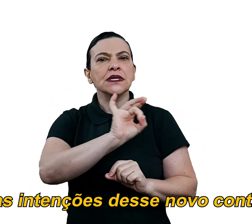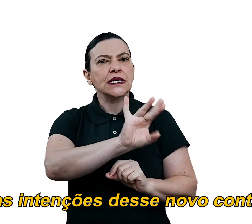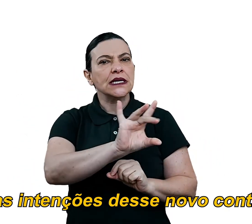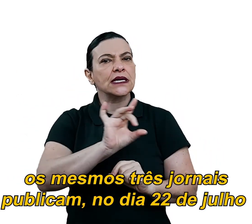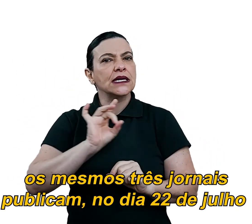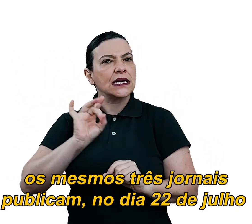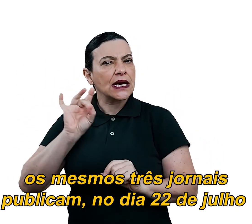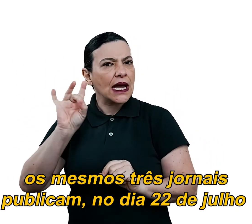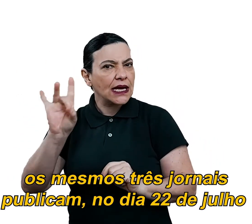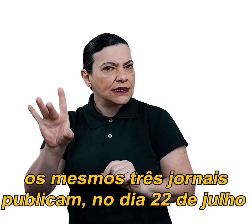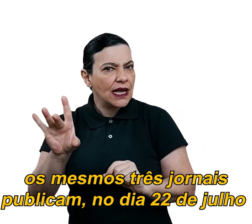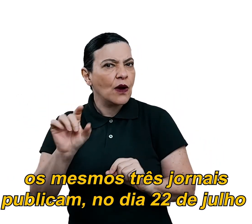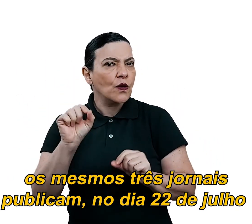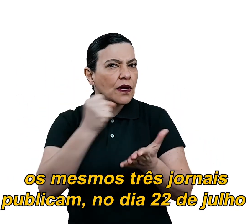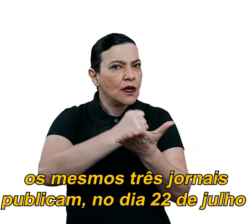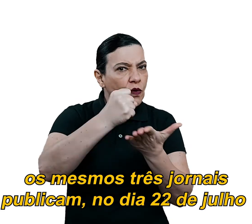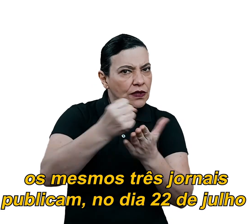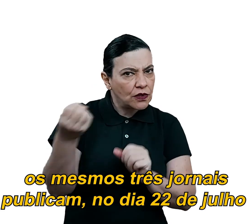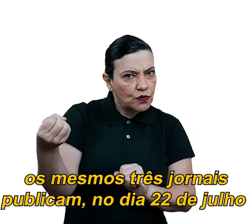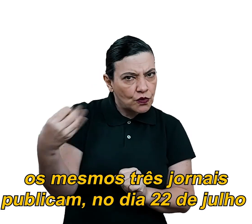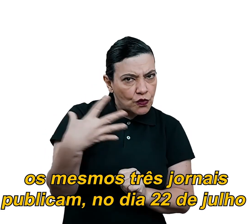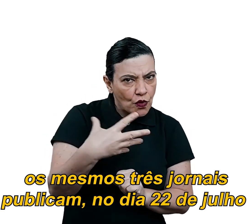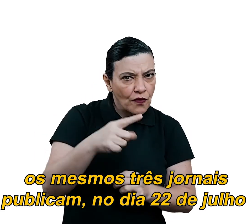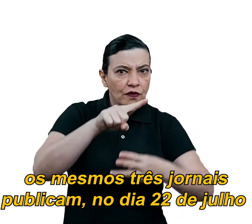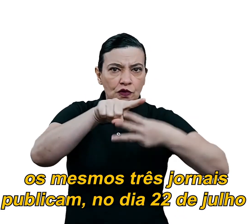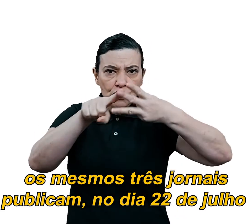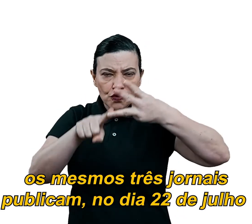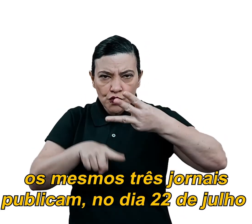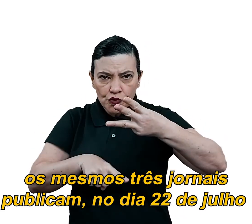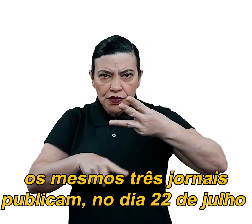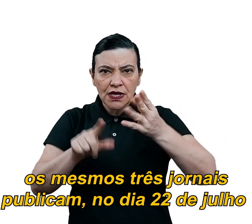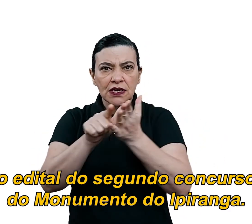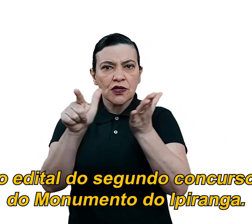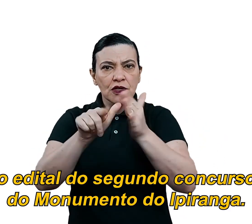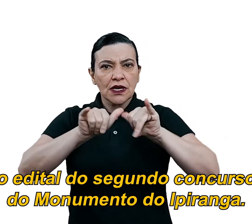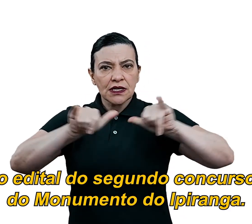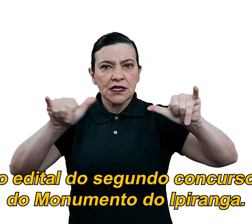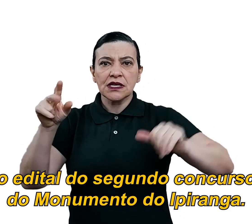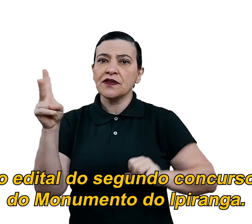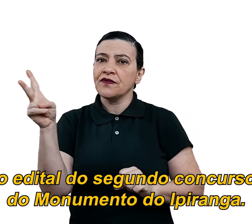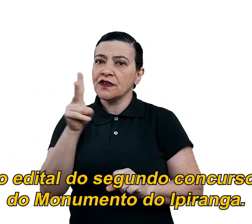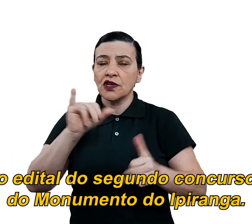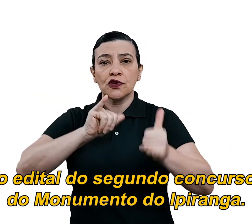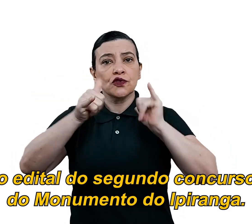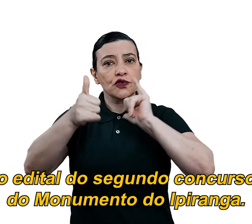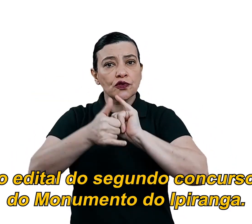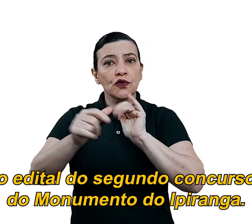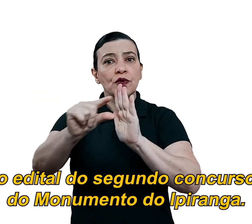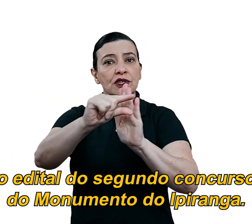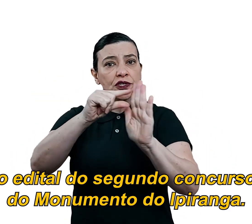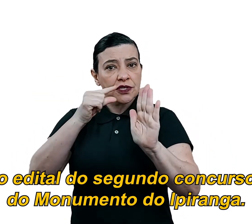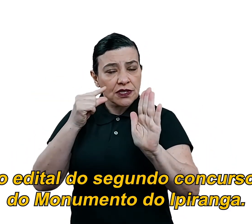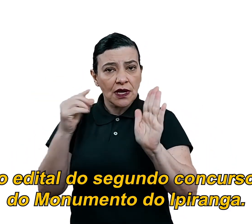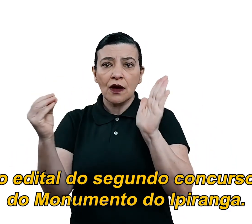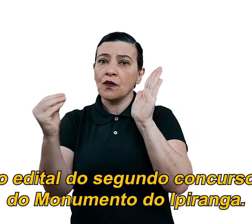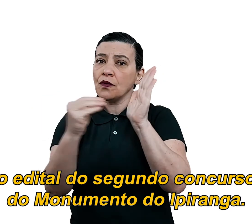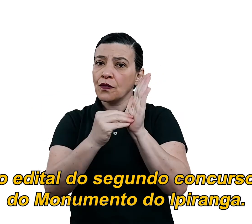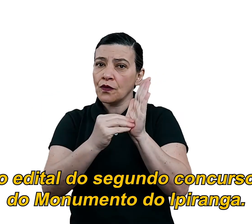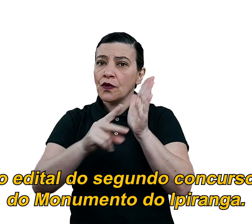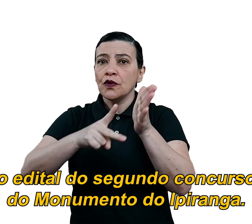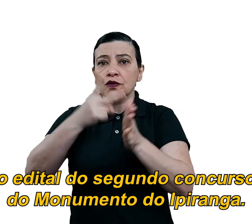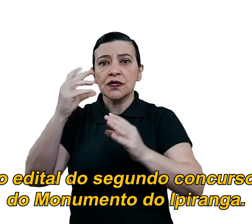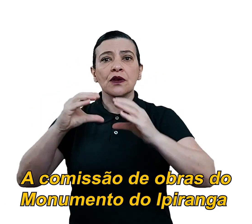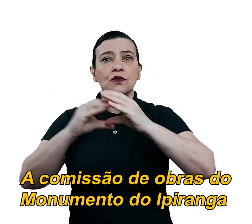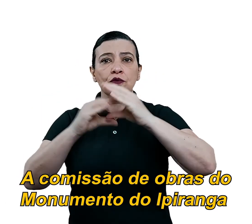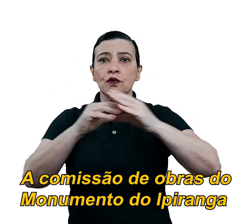novo contrato, os mesmos 3 jornais publicam no dia 22 de julho o edital do segundo concurso para o